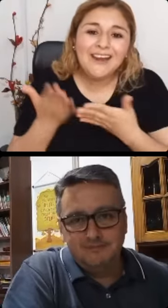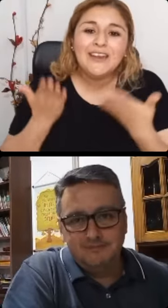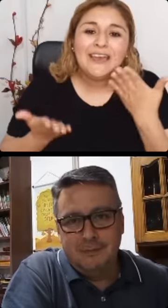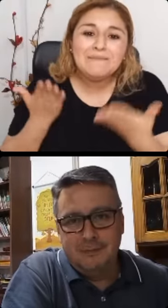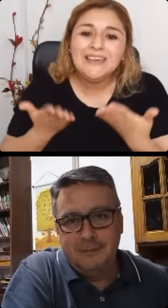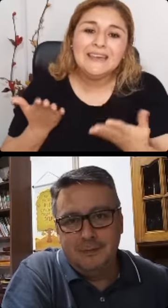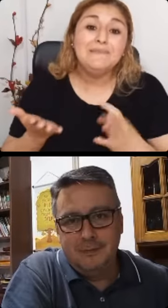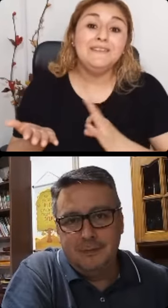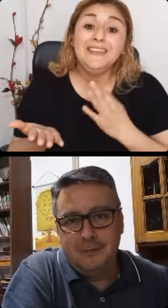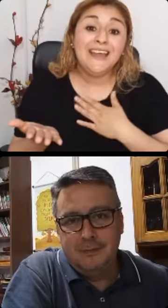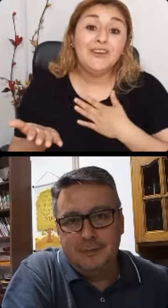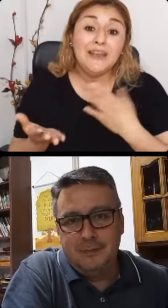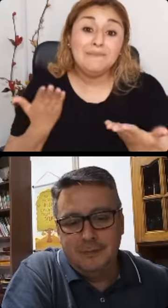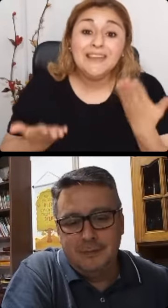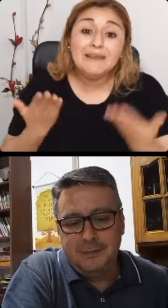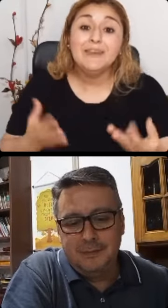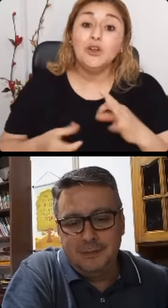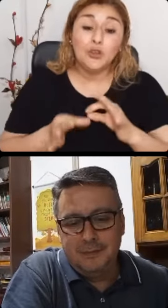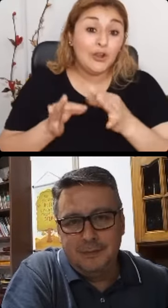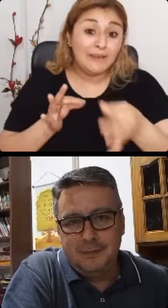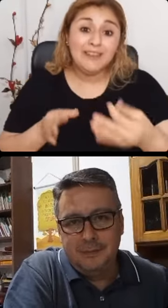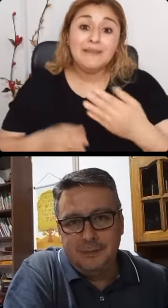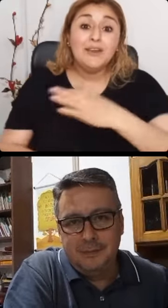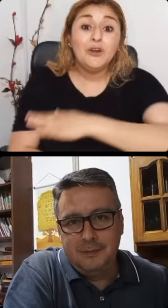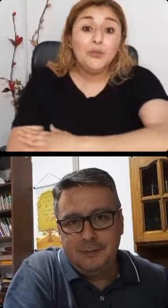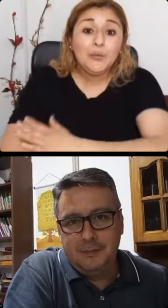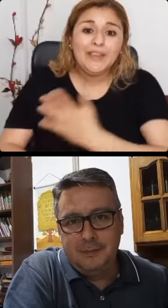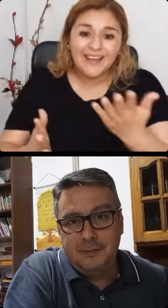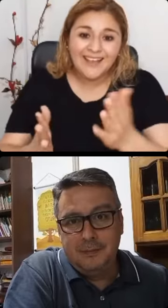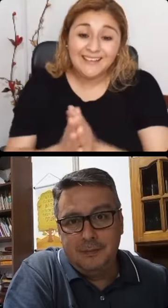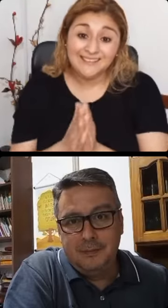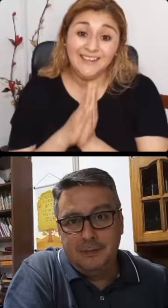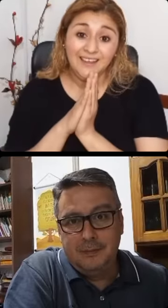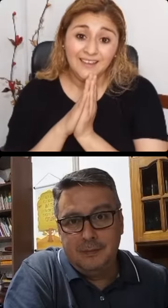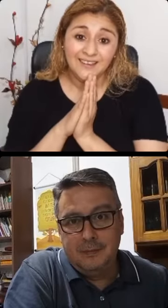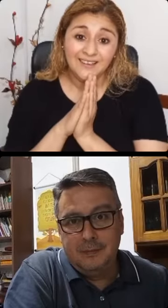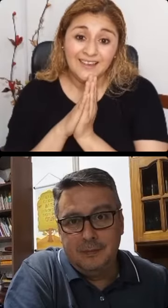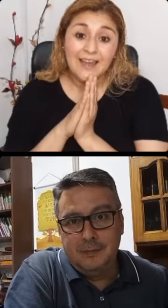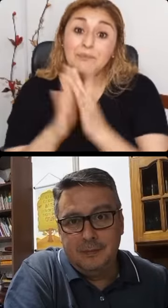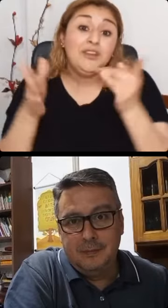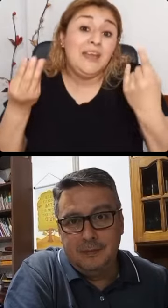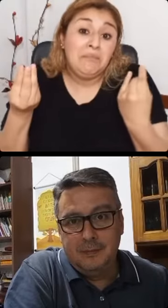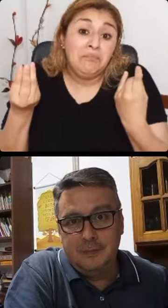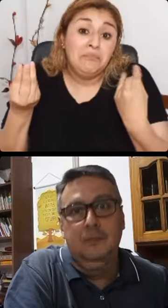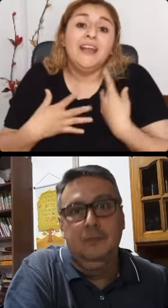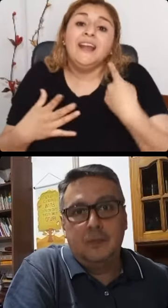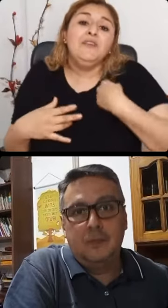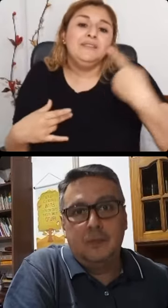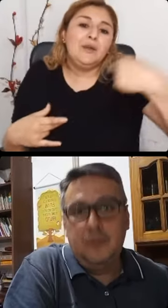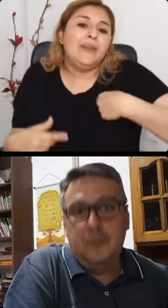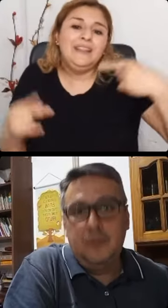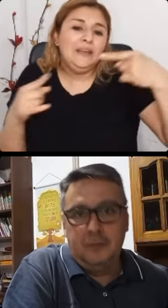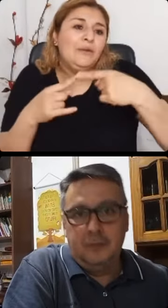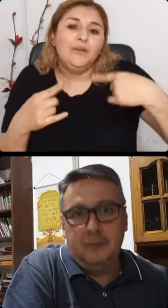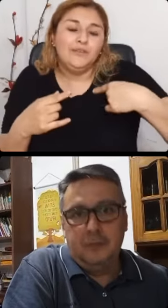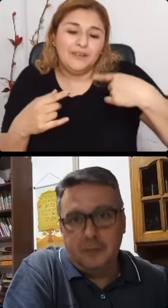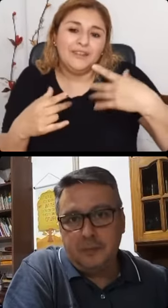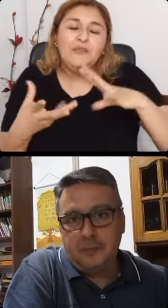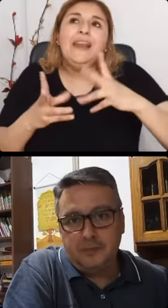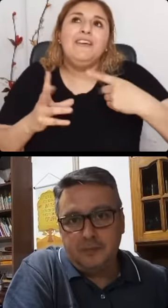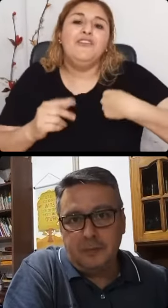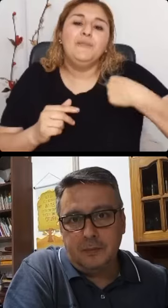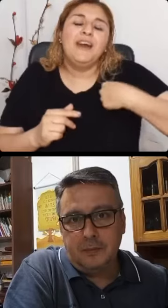es la vara lo que mide mi vida y lo que mide mi conducta, ¿sí? ¿Por qué? Porque acá no es el objetivo,